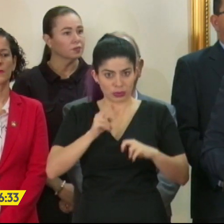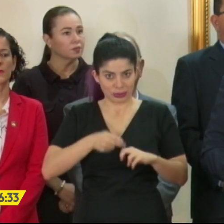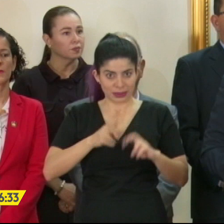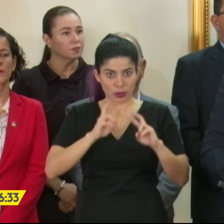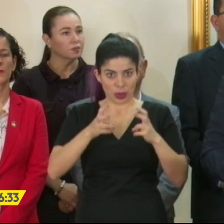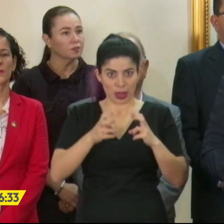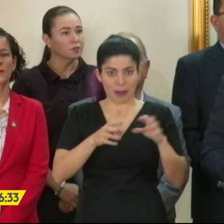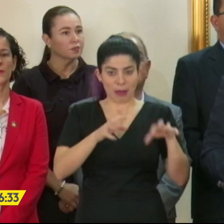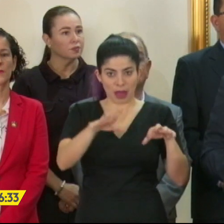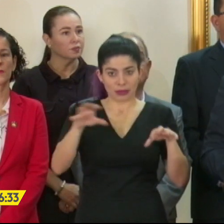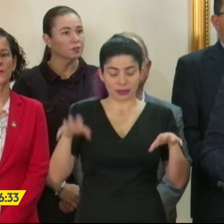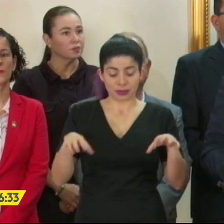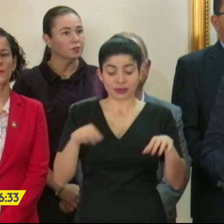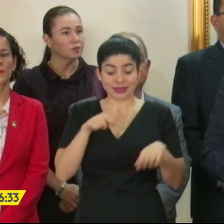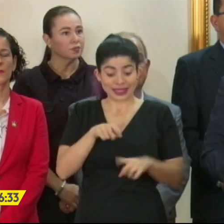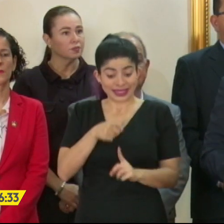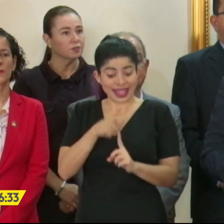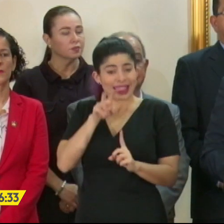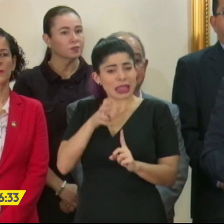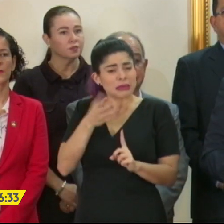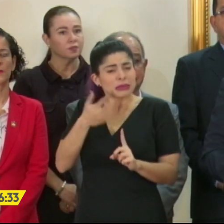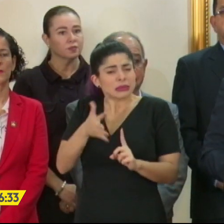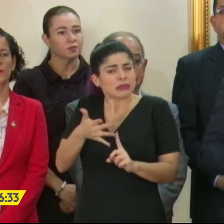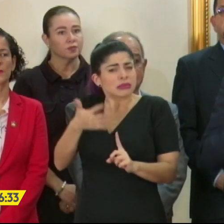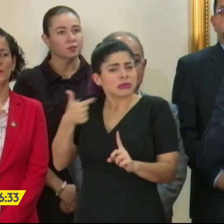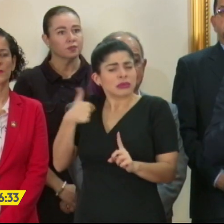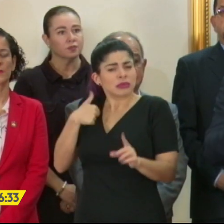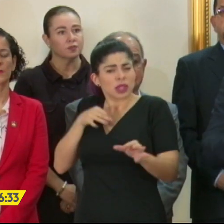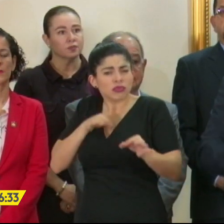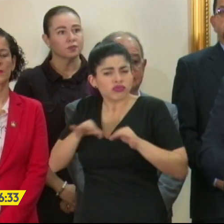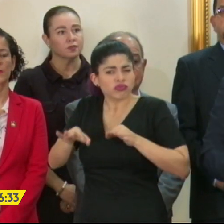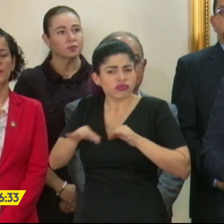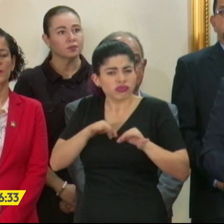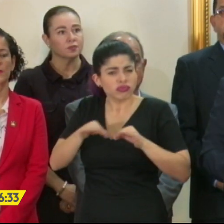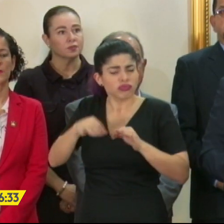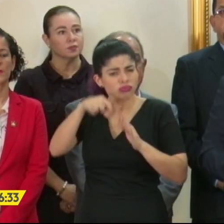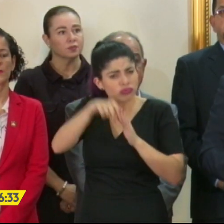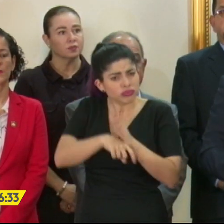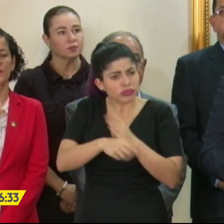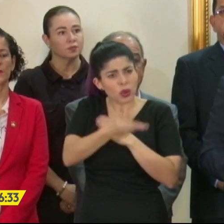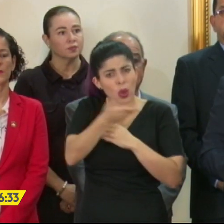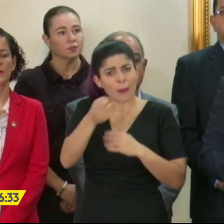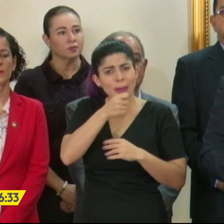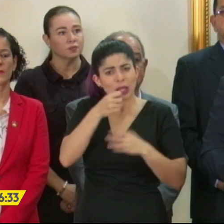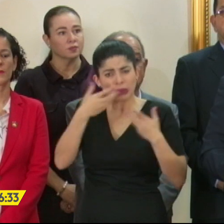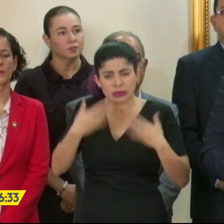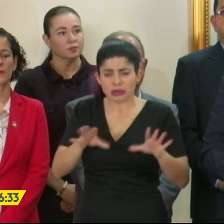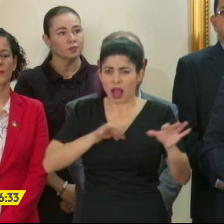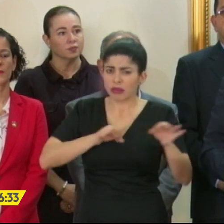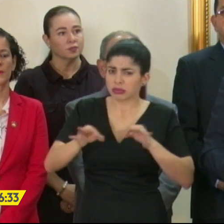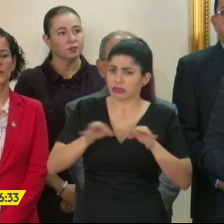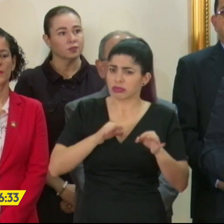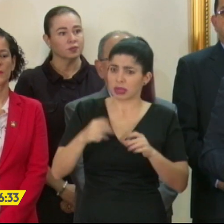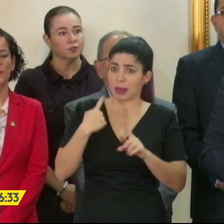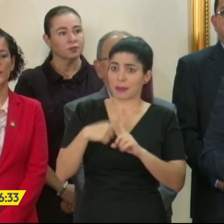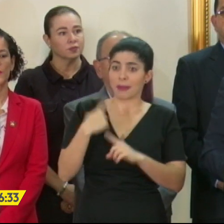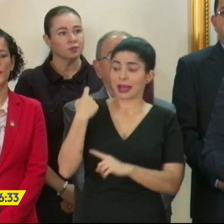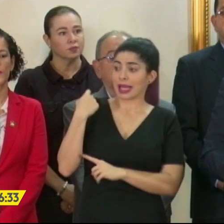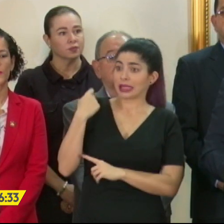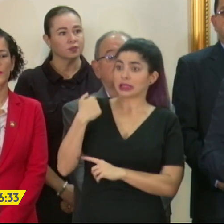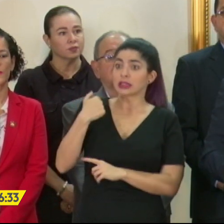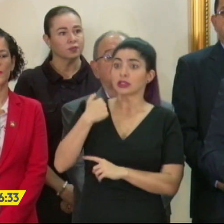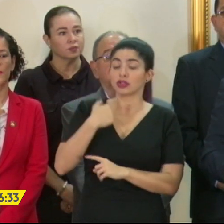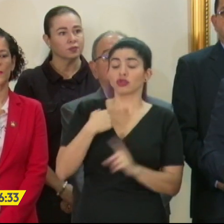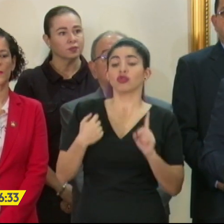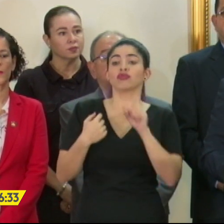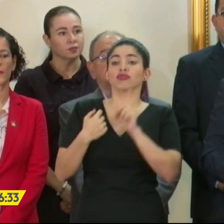tema, he brindado amplias explicaciones ante la prensa y en una reciente